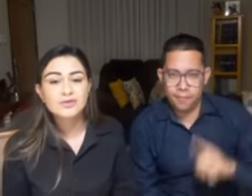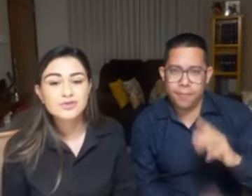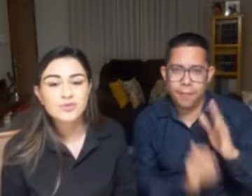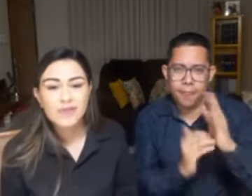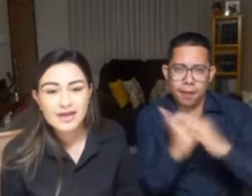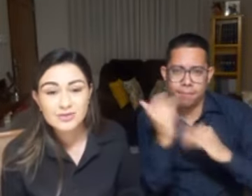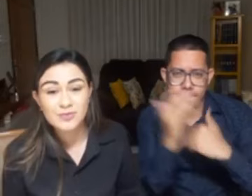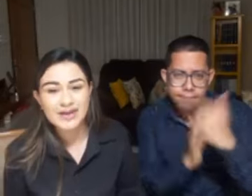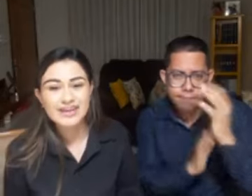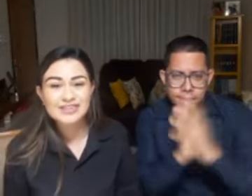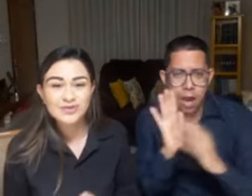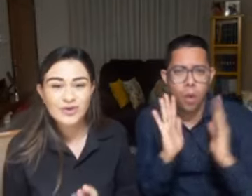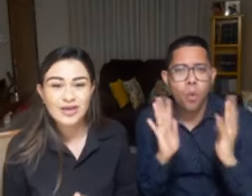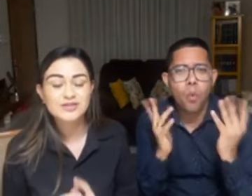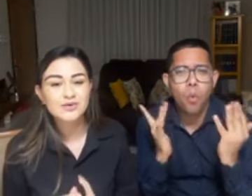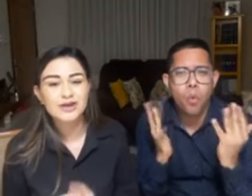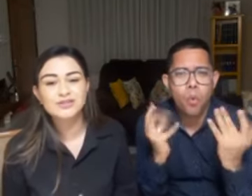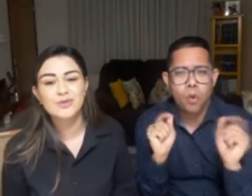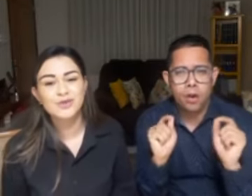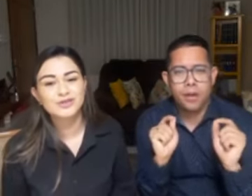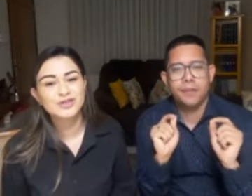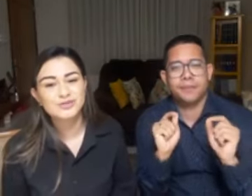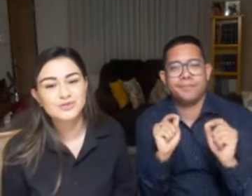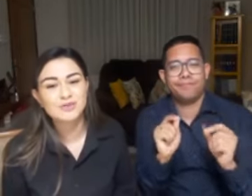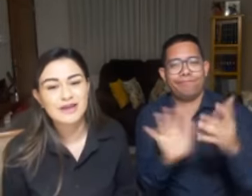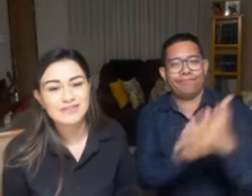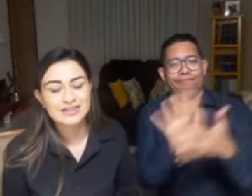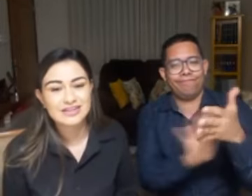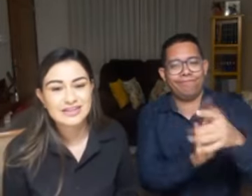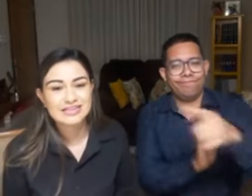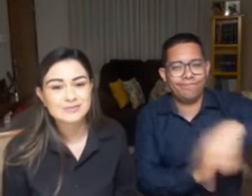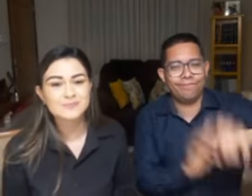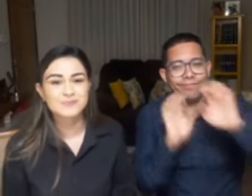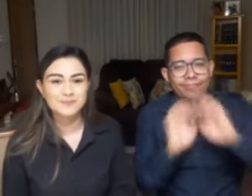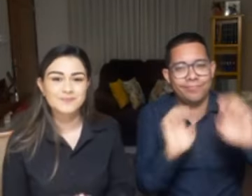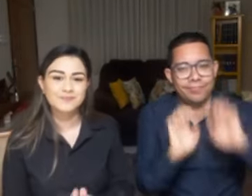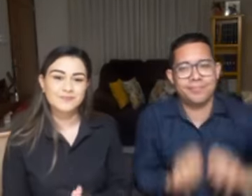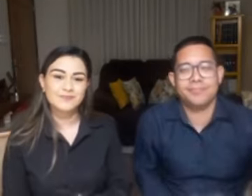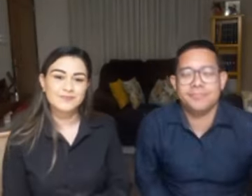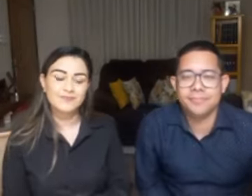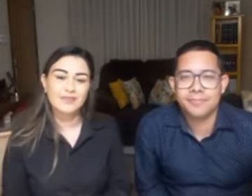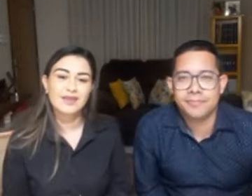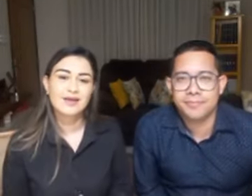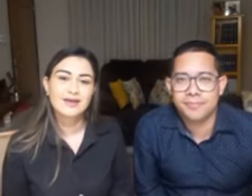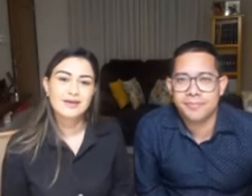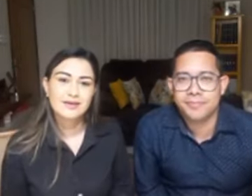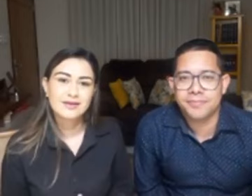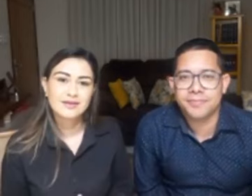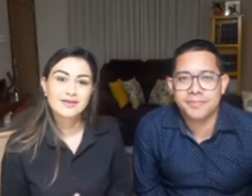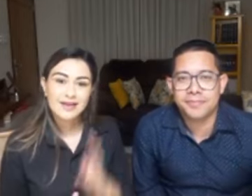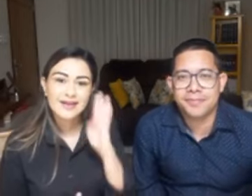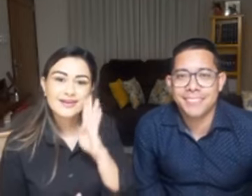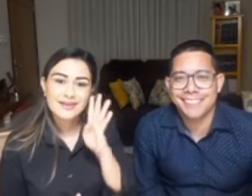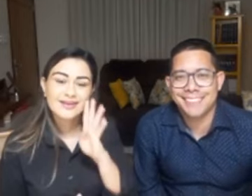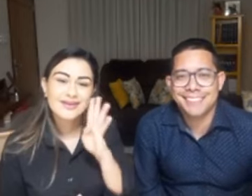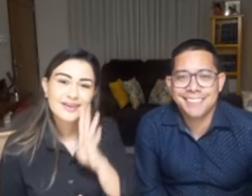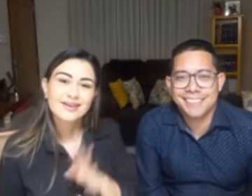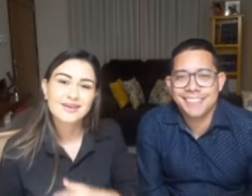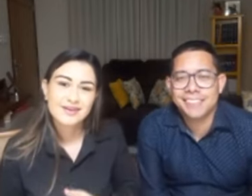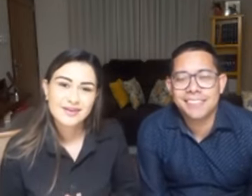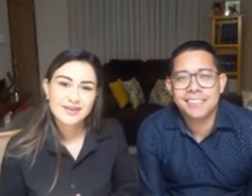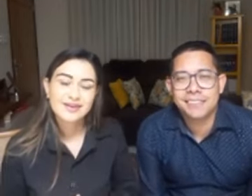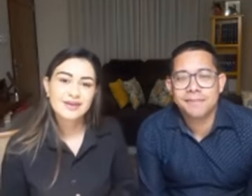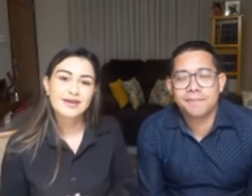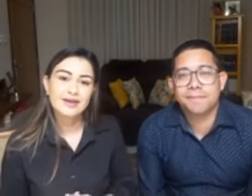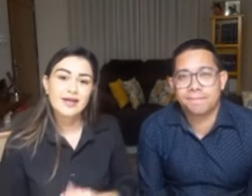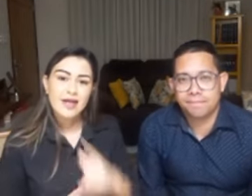são um instrumento para que eles conheçam o grande amor de Jesus pela vida deles. Ah, que legal, gente. Olha, não tenho dúvida, tá?